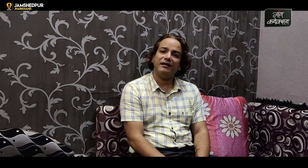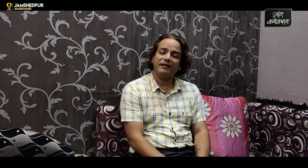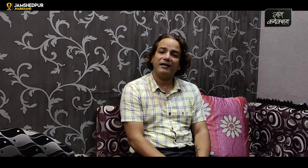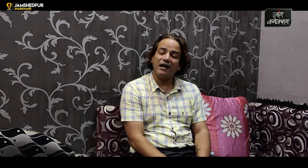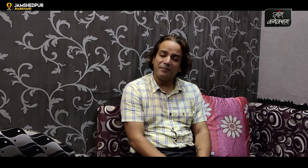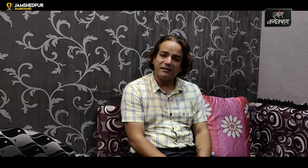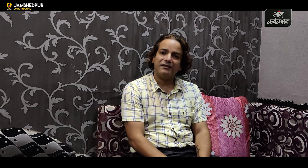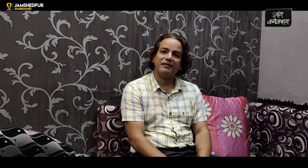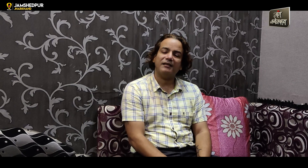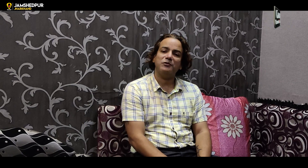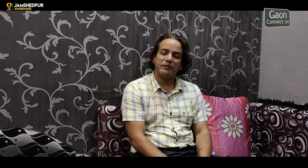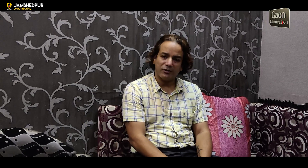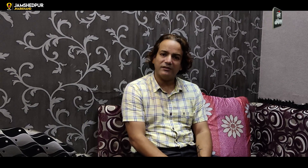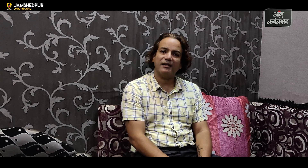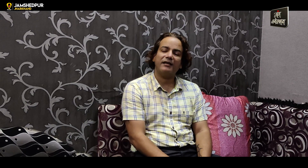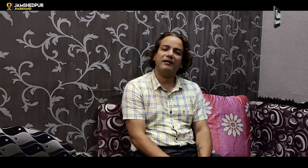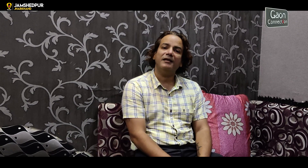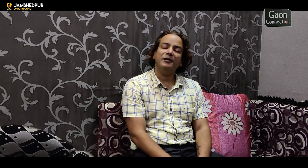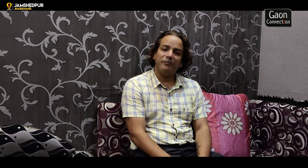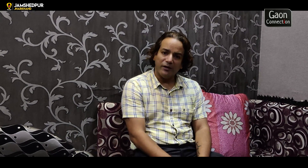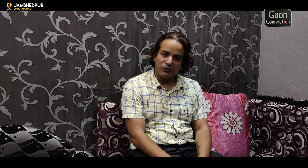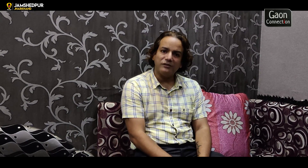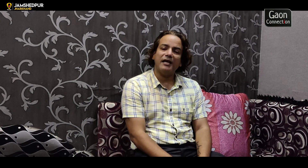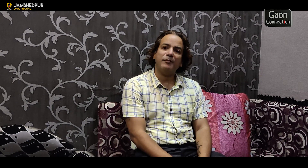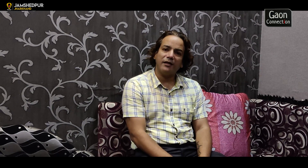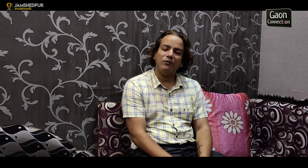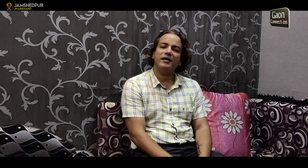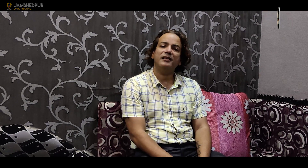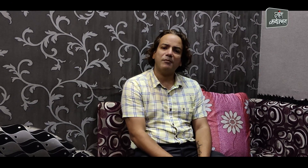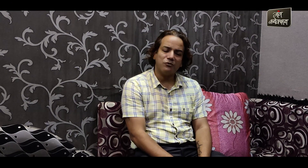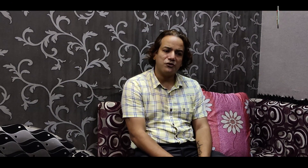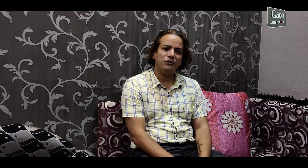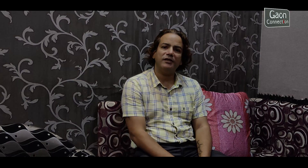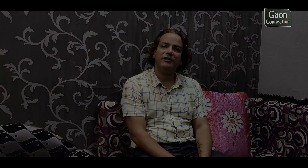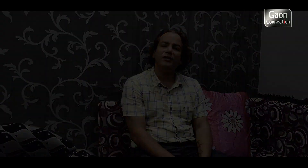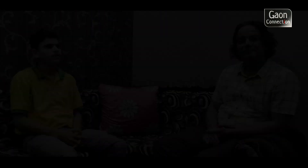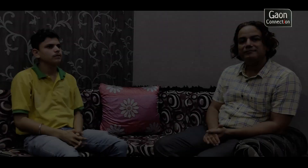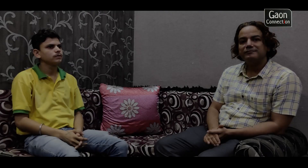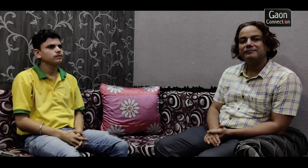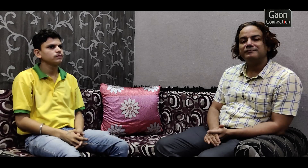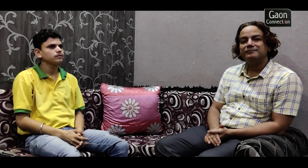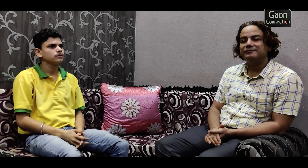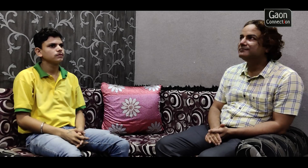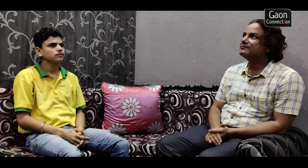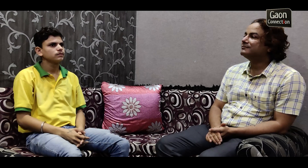लड़कियाँ काम कर सकते हैं, मुझ पर भरोसा रखें, मैं उनको इस लाइक बनाऊंगा कि जिन आपको खुशी होगी। क्या क्या सीखा है